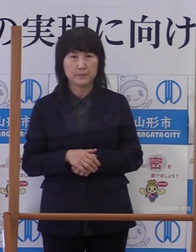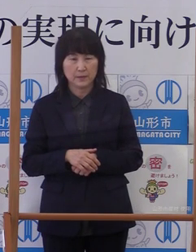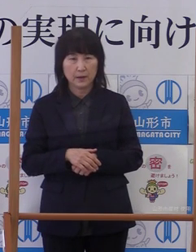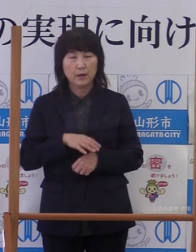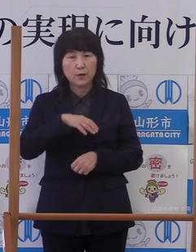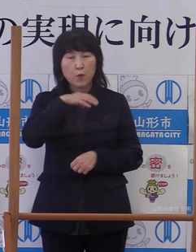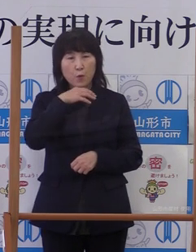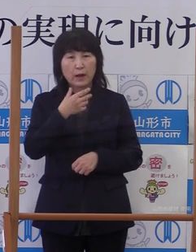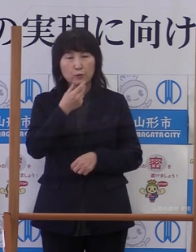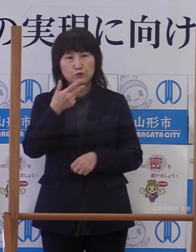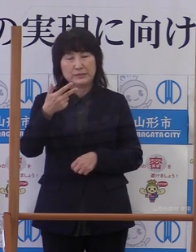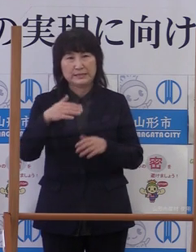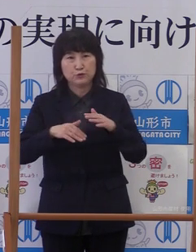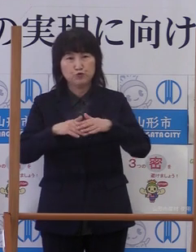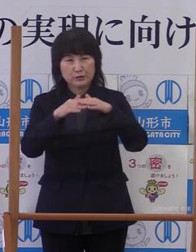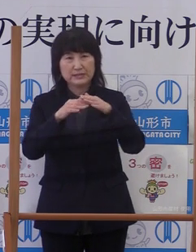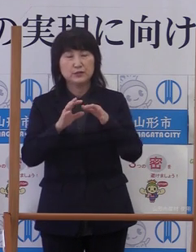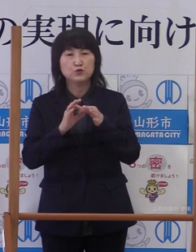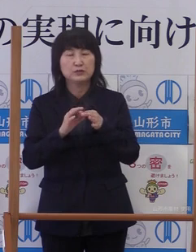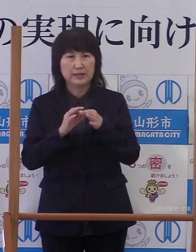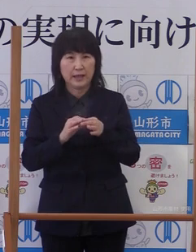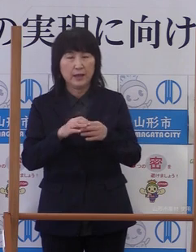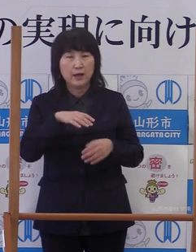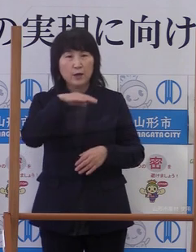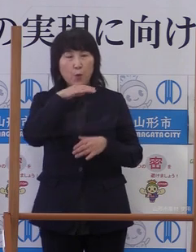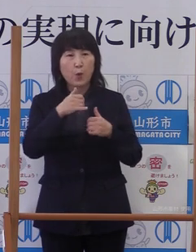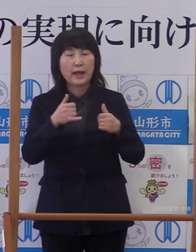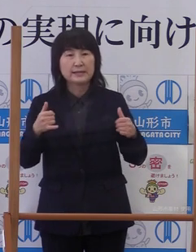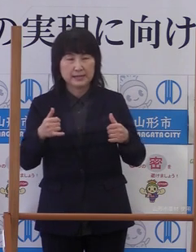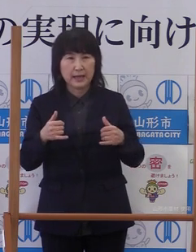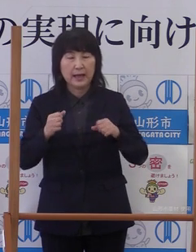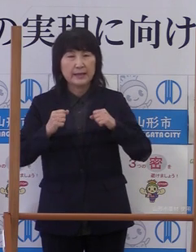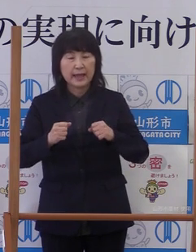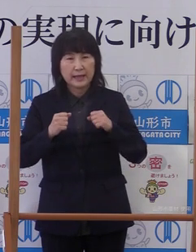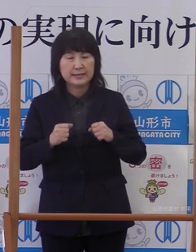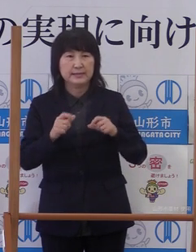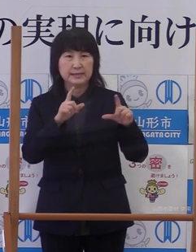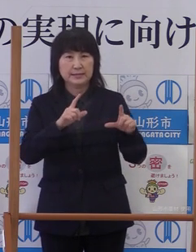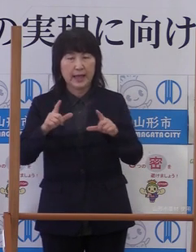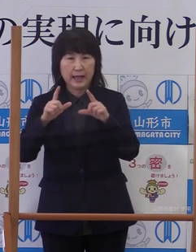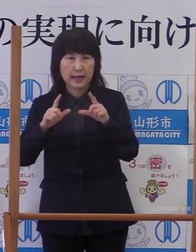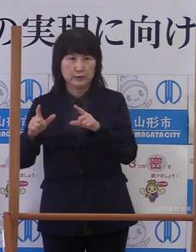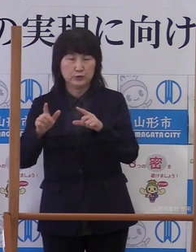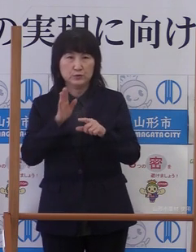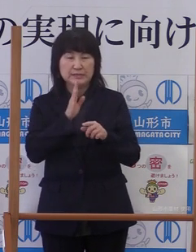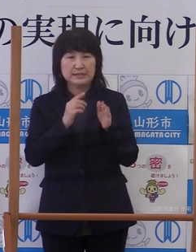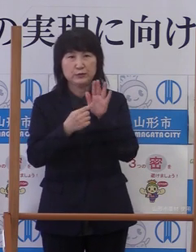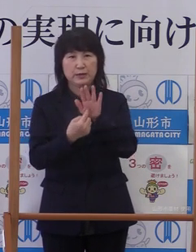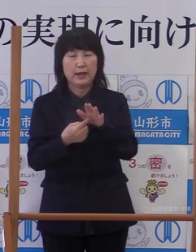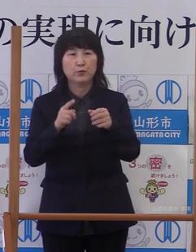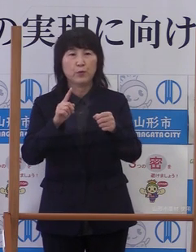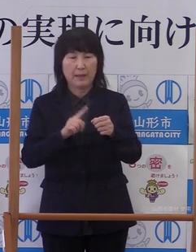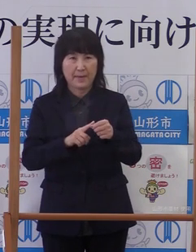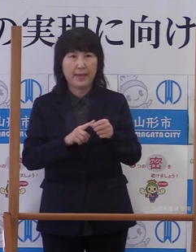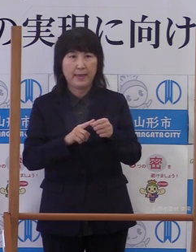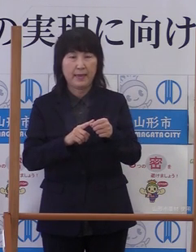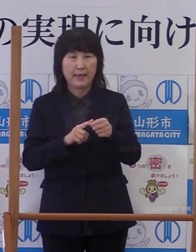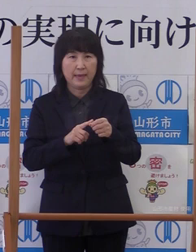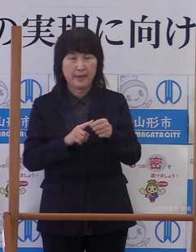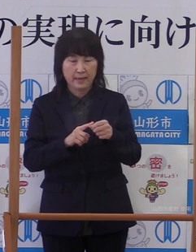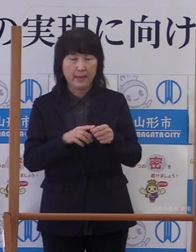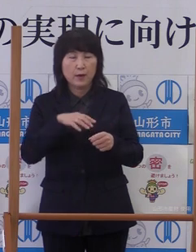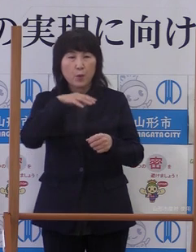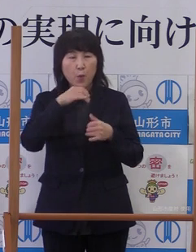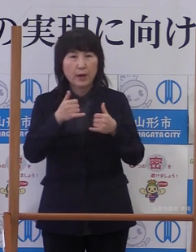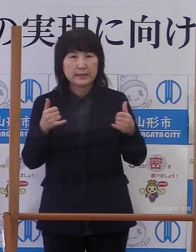高齢福祉の充実につきましては、高齢者の健やかで生きがいある生活の実現として、高齢者